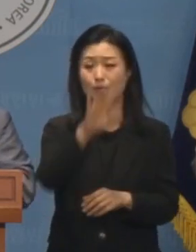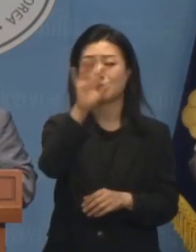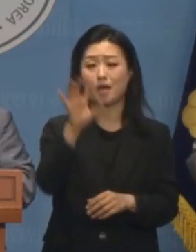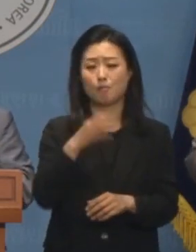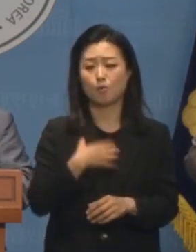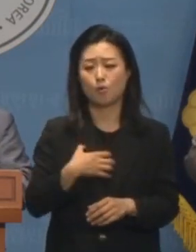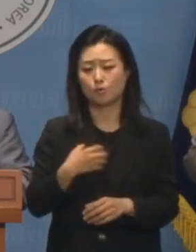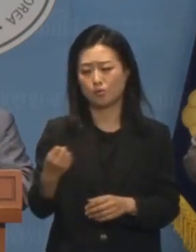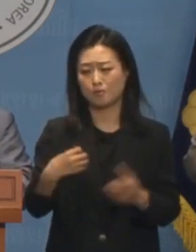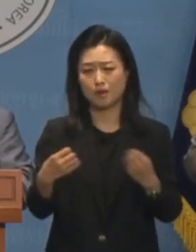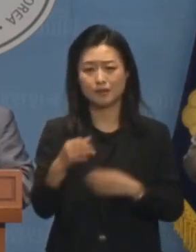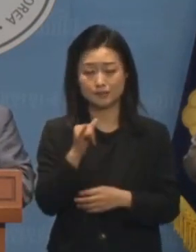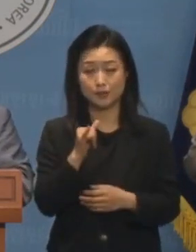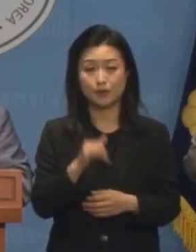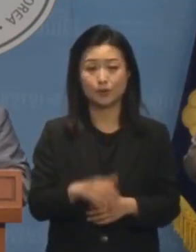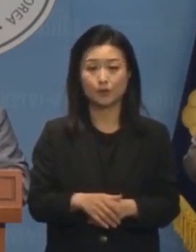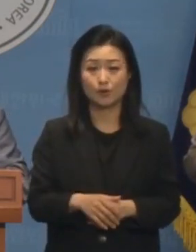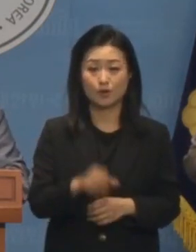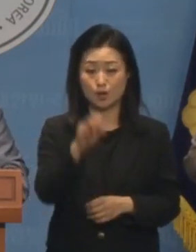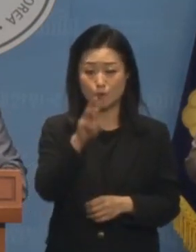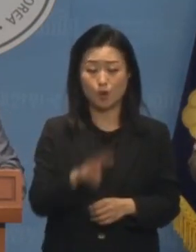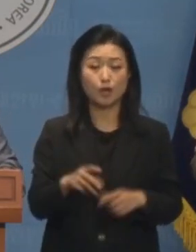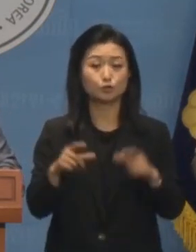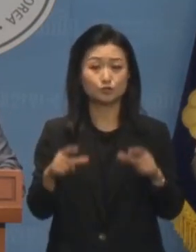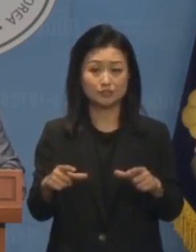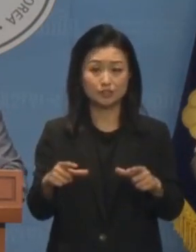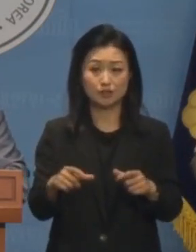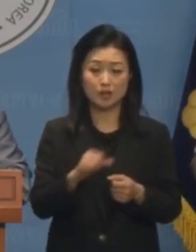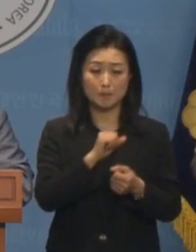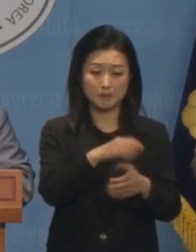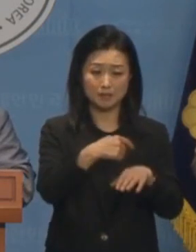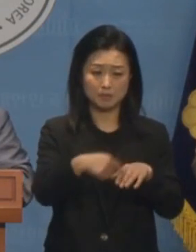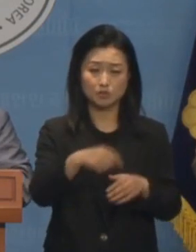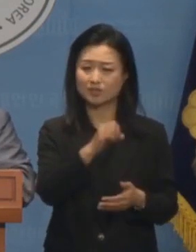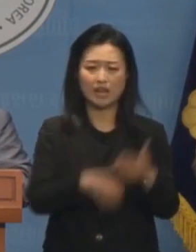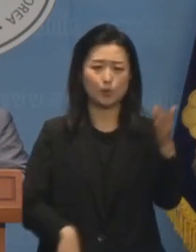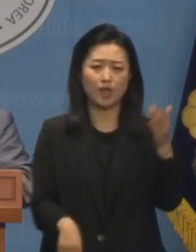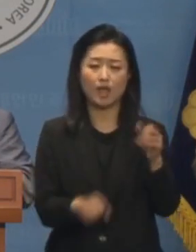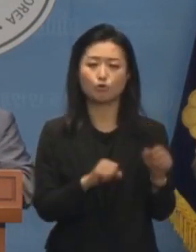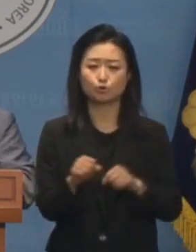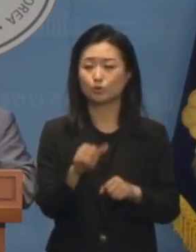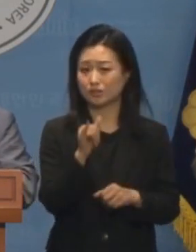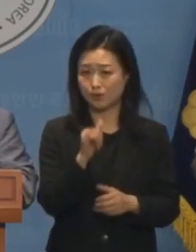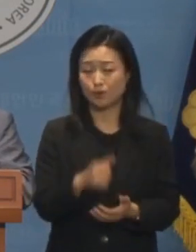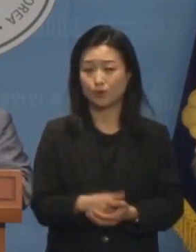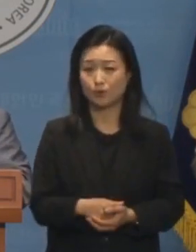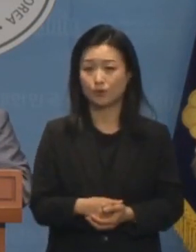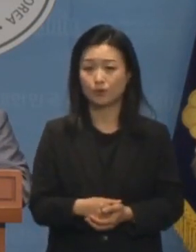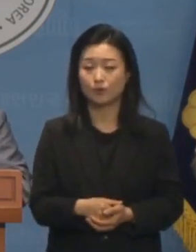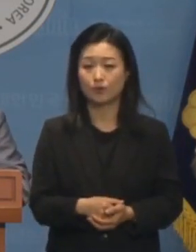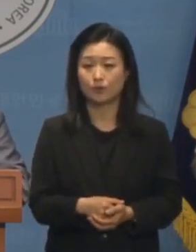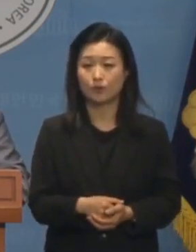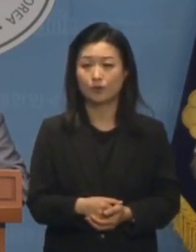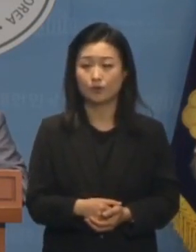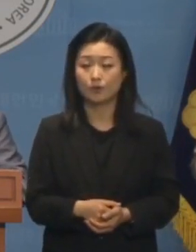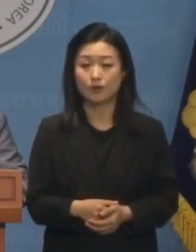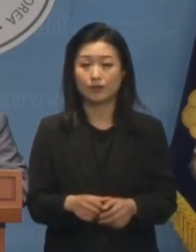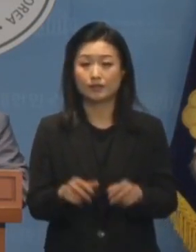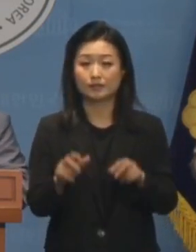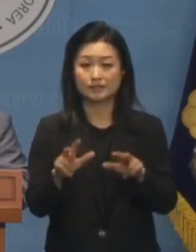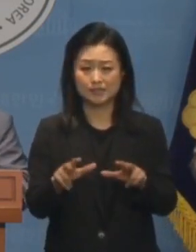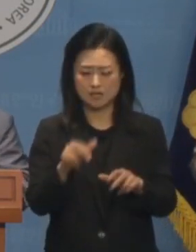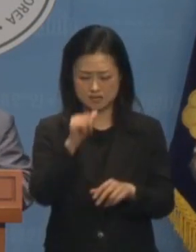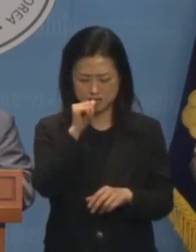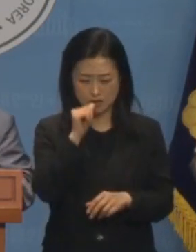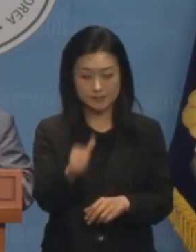고통을 호소합니다. 오죽하면 광주시는 나서서 배달앱 인적 탈퇴 운동을 하고 있겠습니까? 그래서 이번 대책은 절대